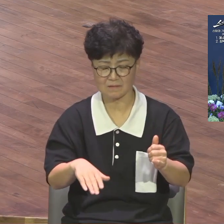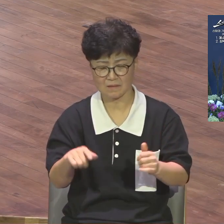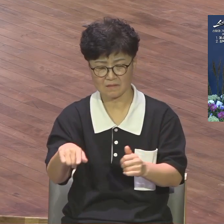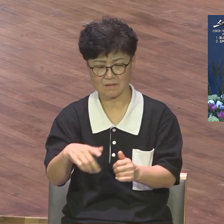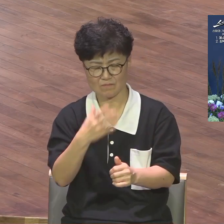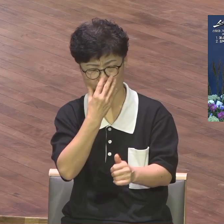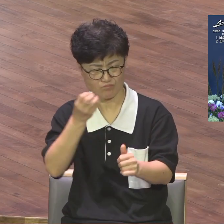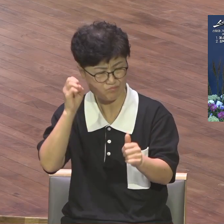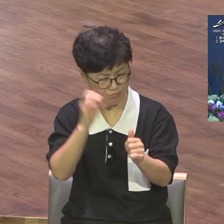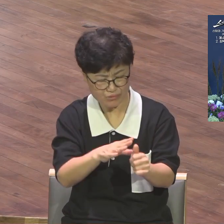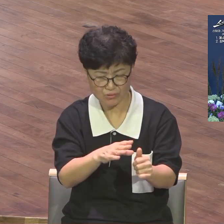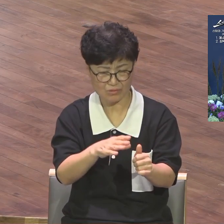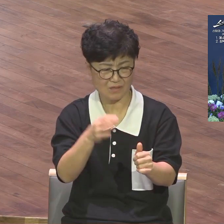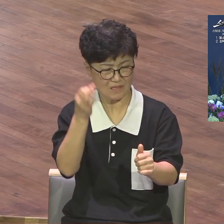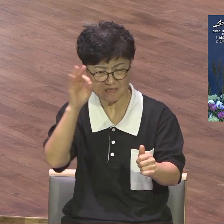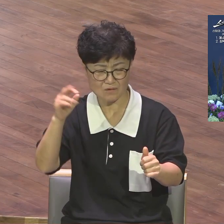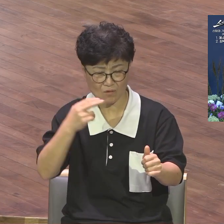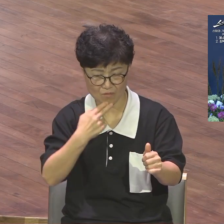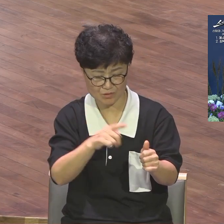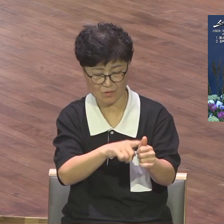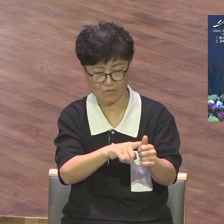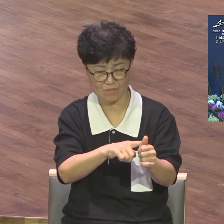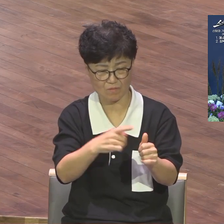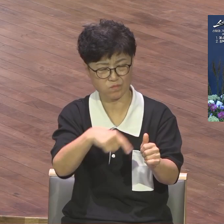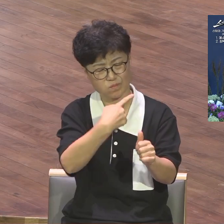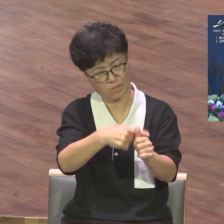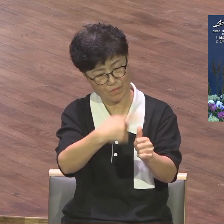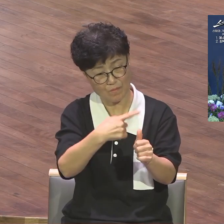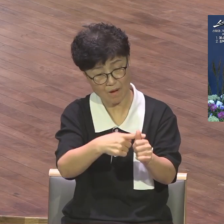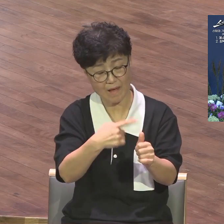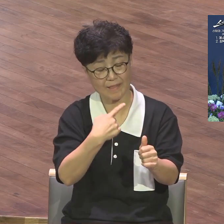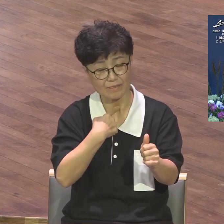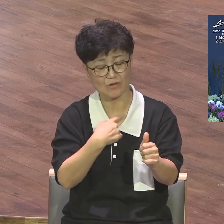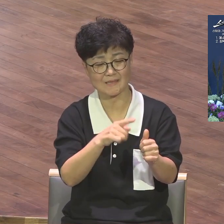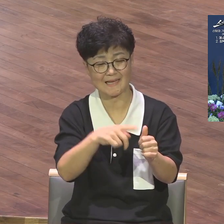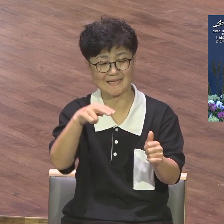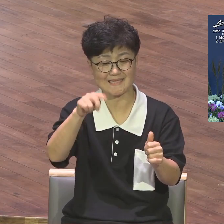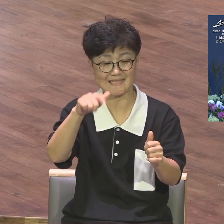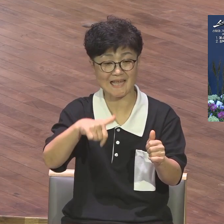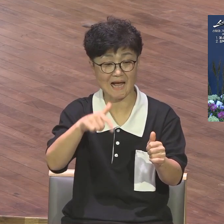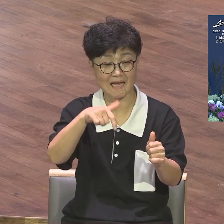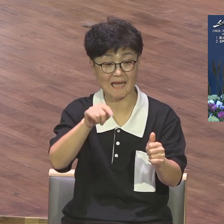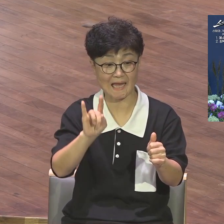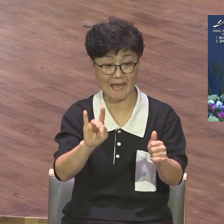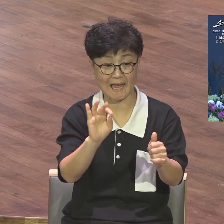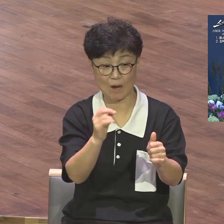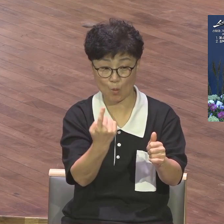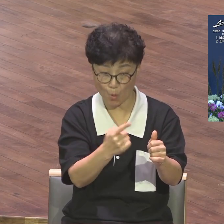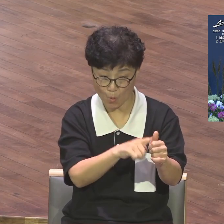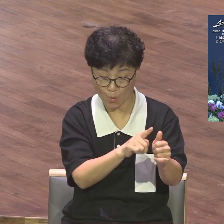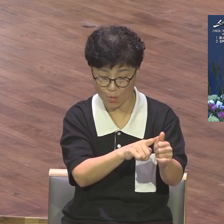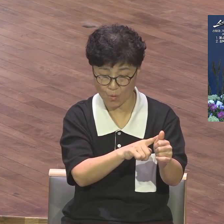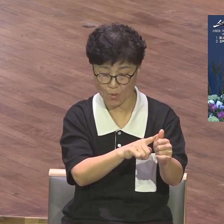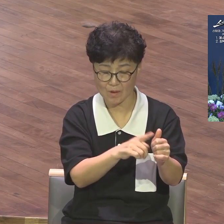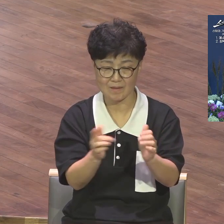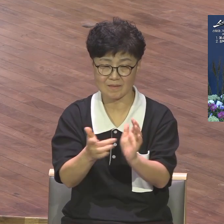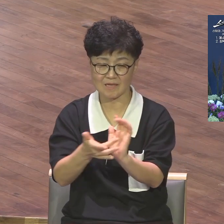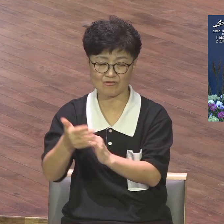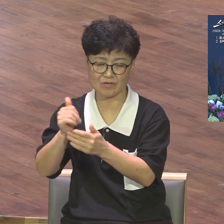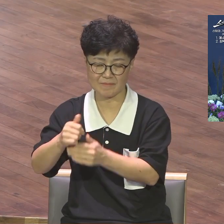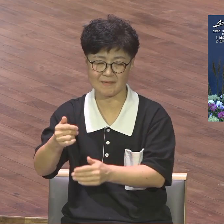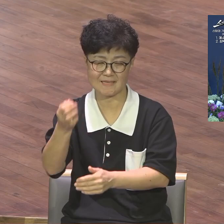자손으로 인정받지 못했던 그가 이제 예수님이 삭개오의 손을 들어준 겁니다. 아브라함의 자손으로 당당히 선언을